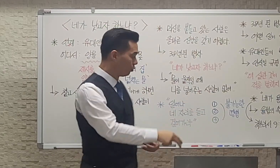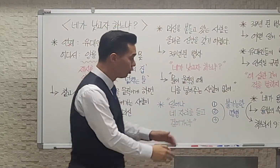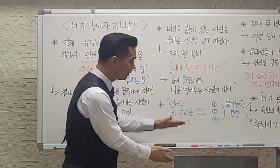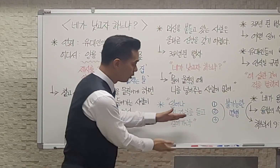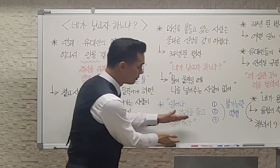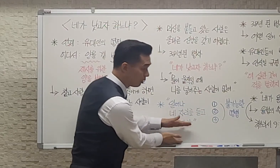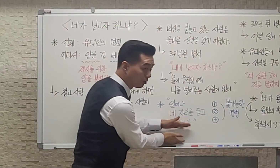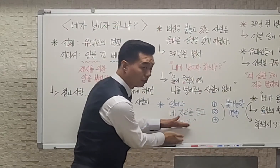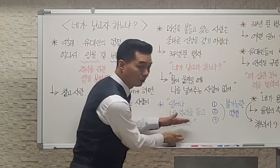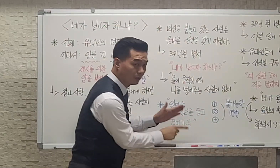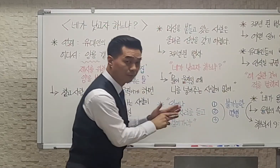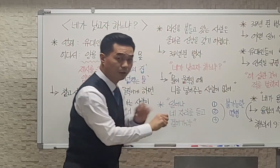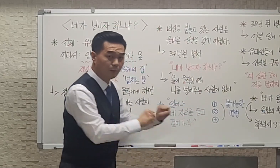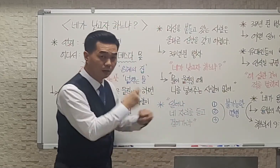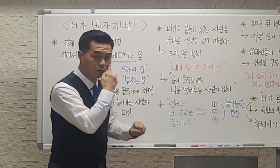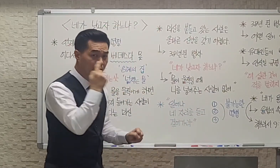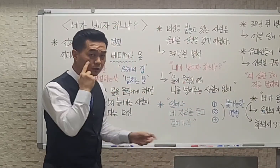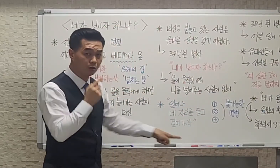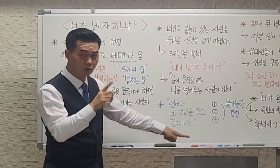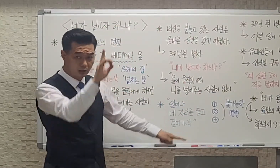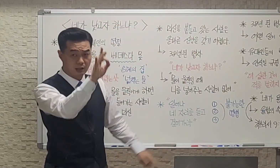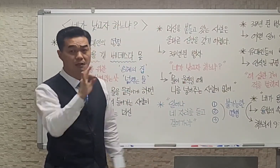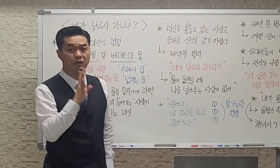여기밖에 없어요. 믿음의 행동의 증거는 여기 딱 하나예요.